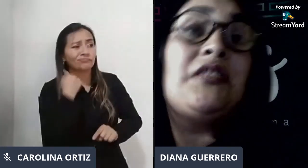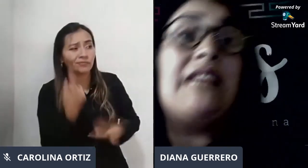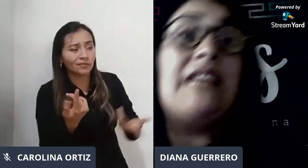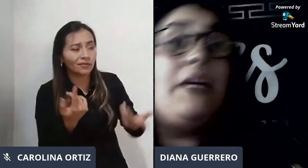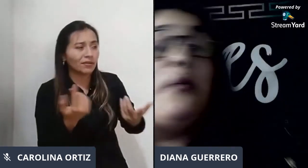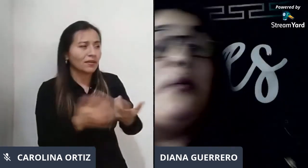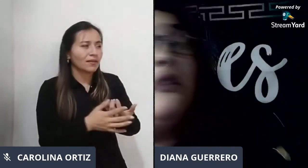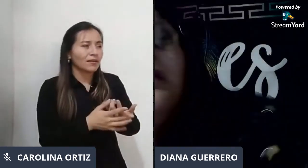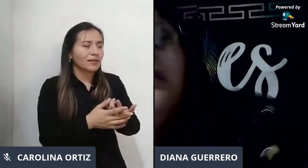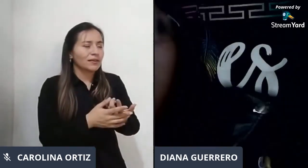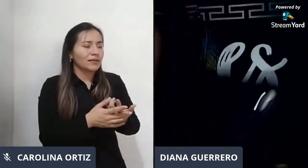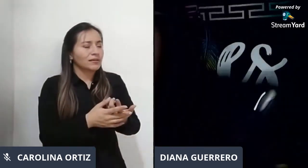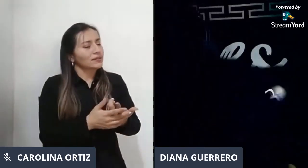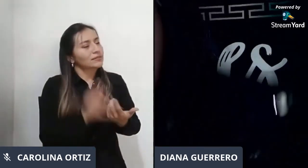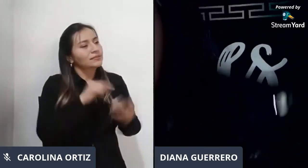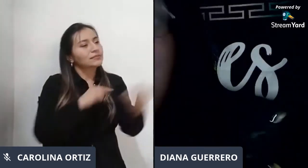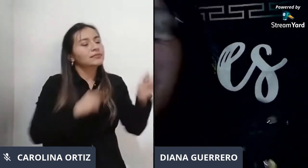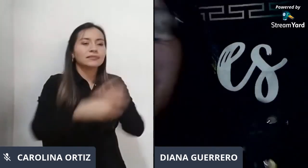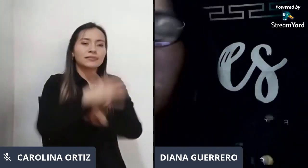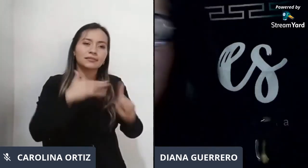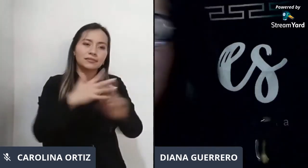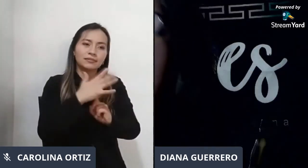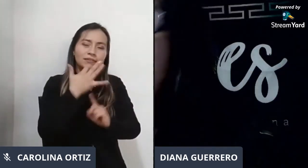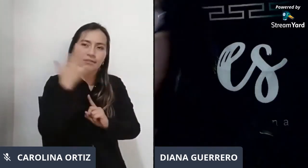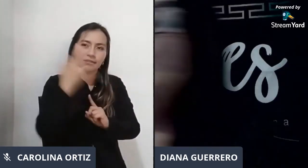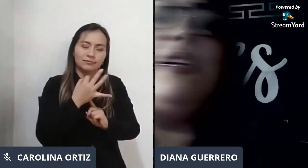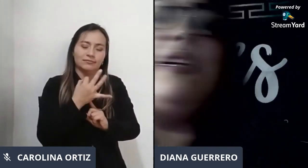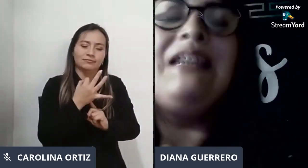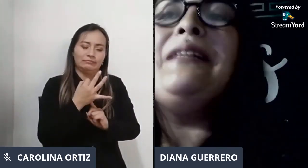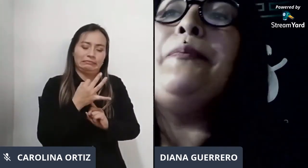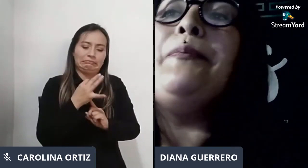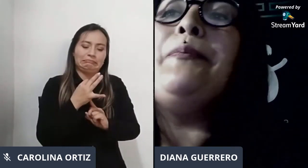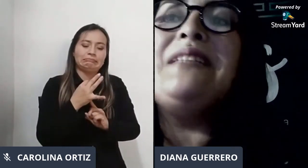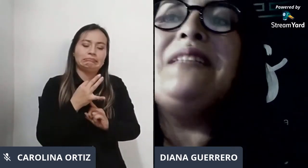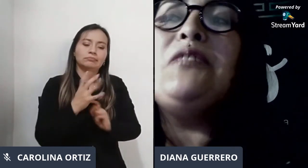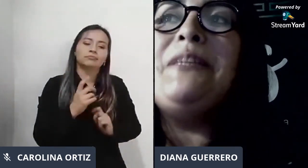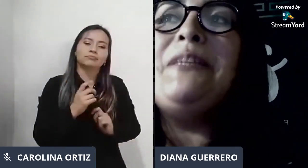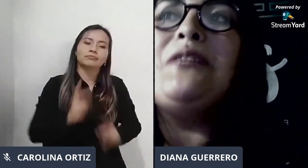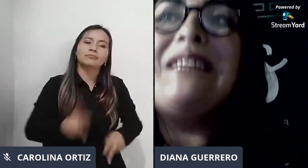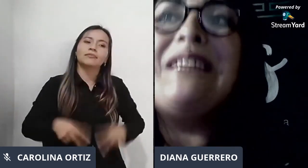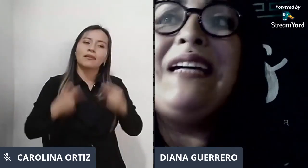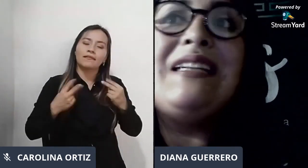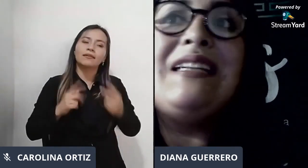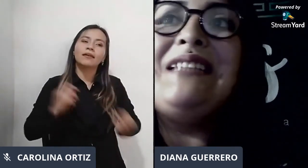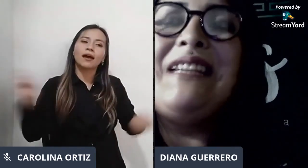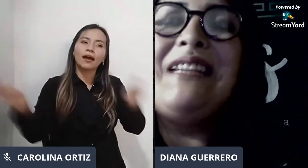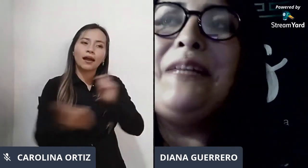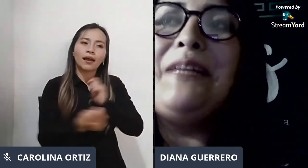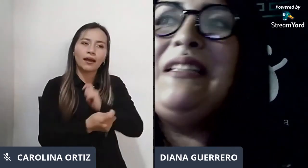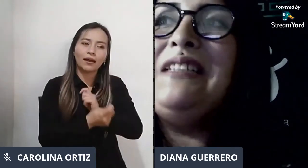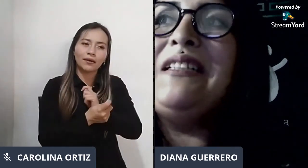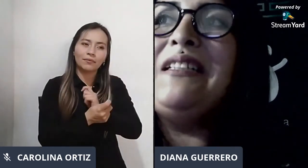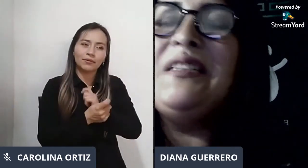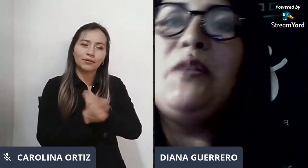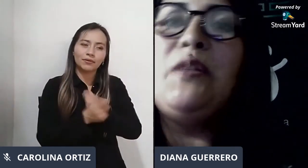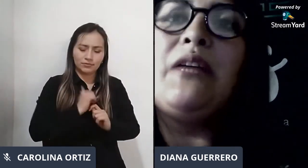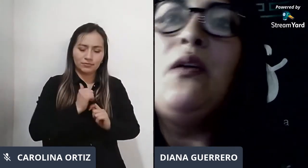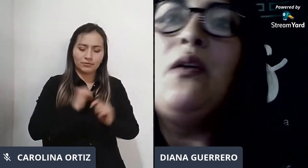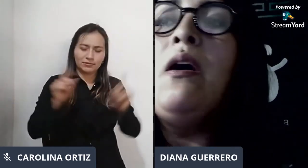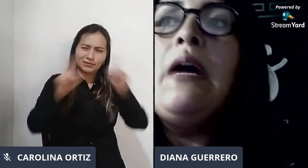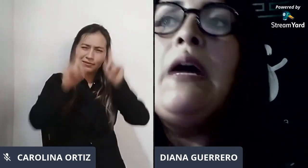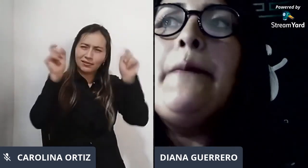situaciones que de momento te cambian la vida y te hacen muchas preguntas que instantáneamente tienes que ir